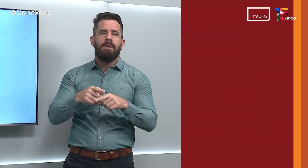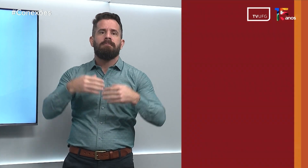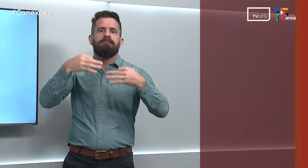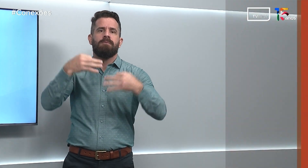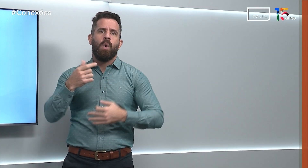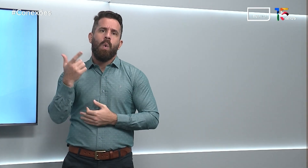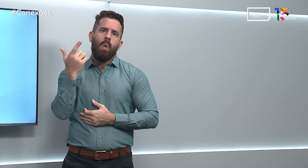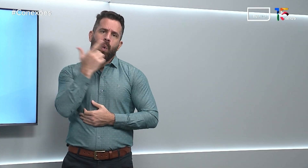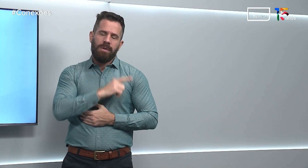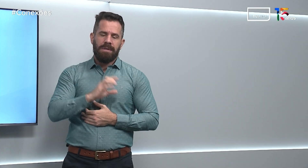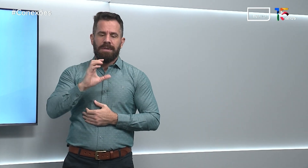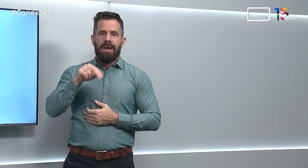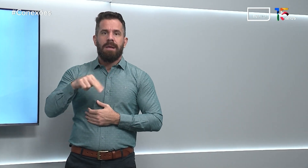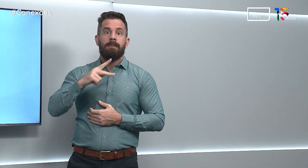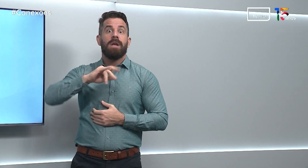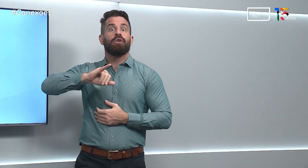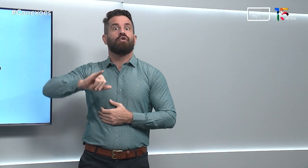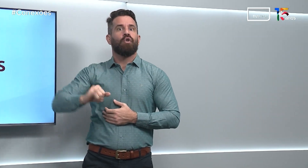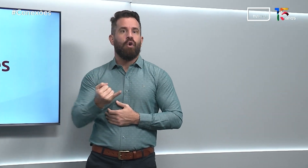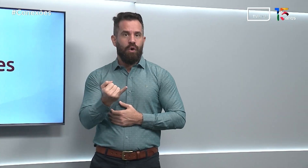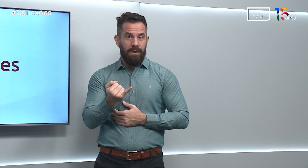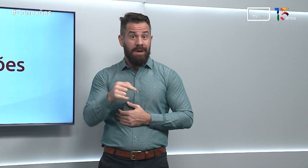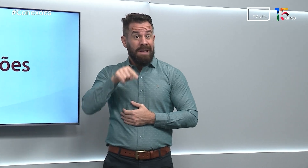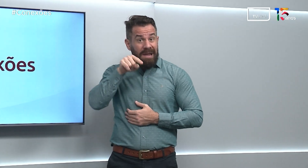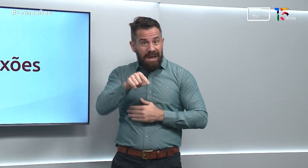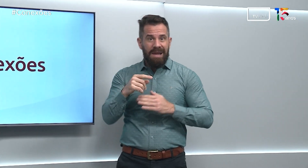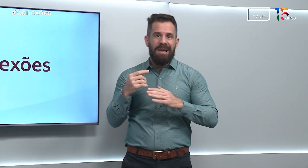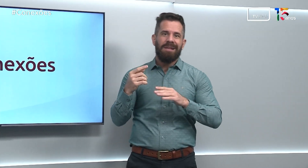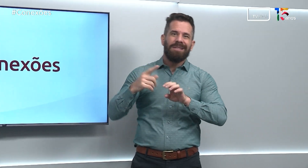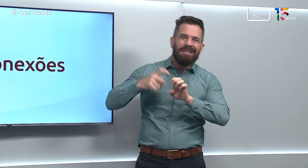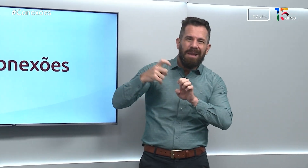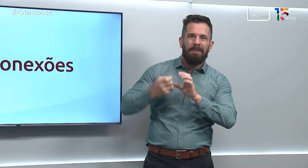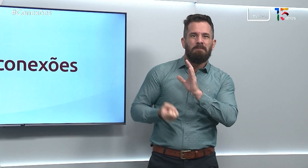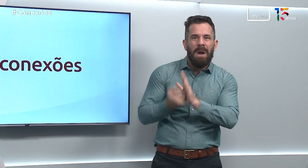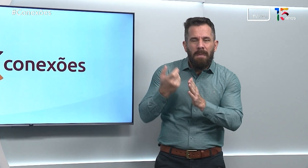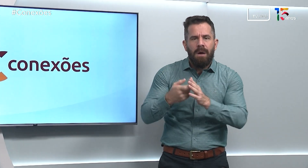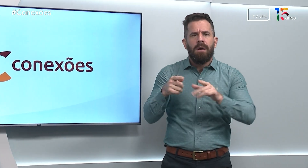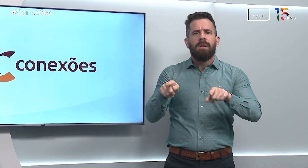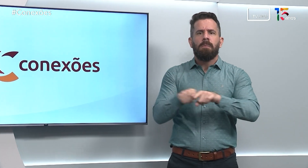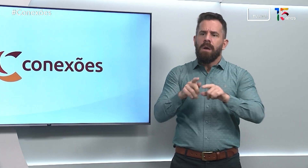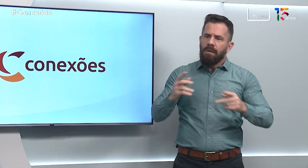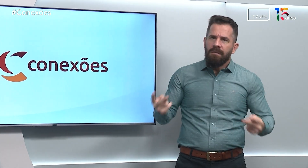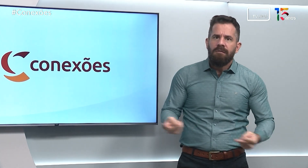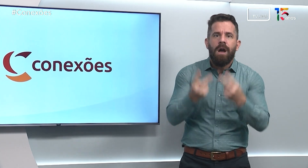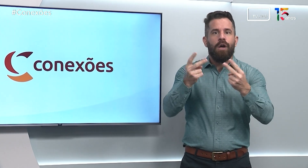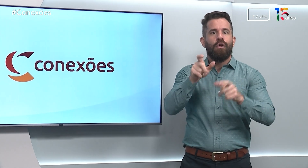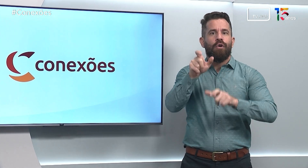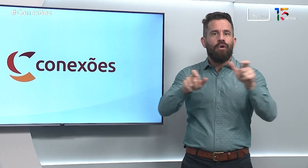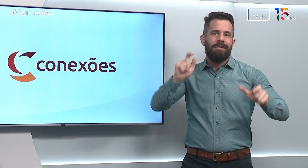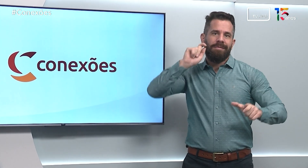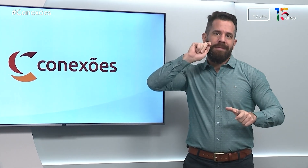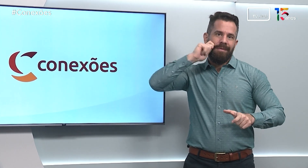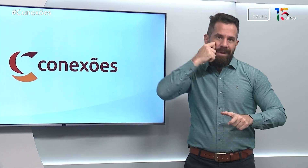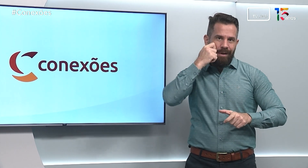iniciativa promove a valorização da cultura negra como um diferencial competitivo aos negócios.